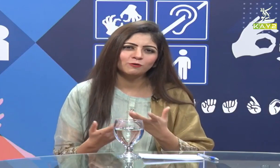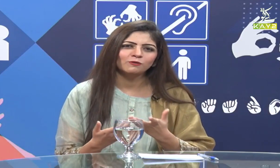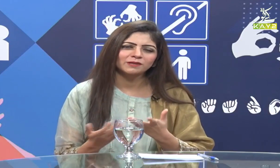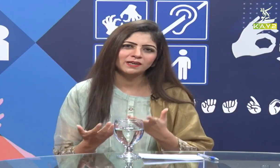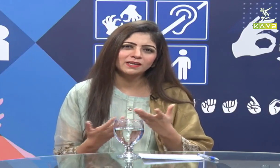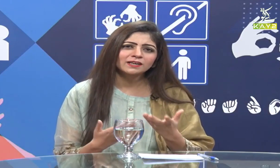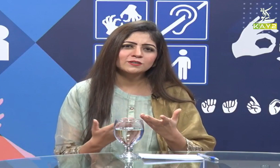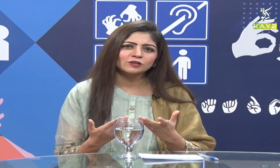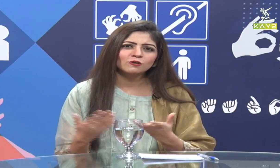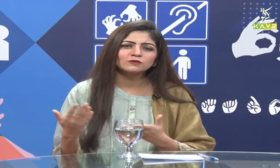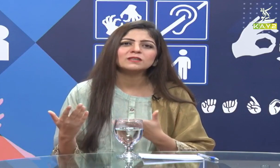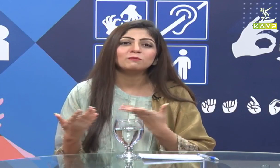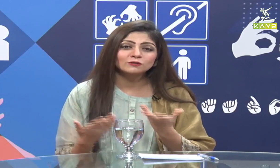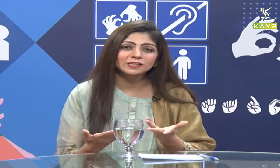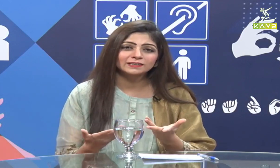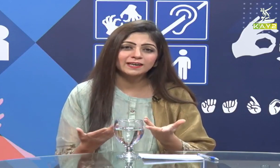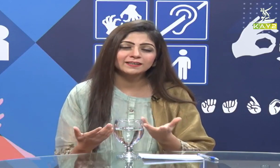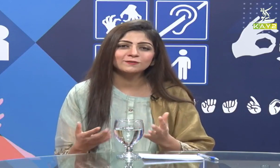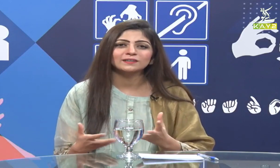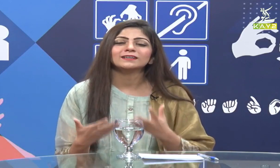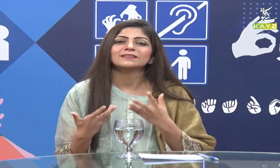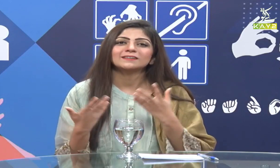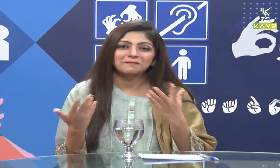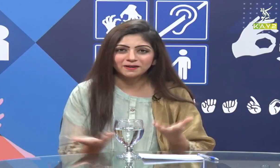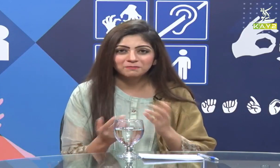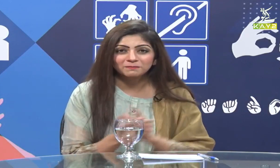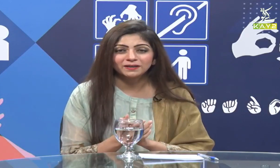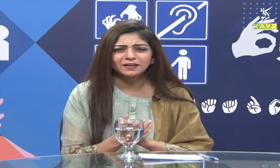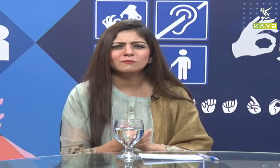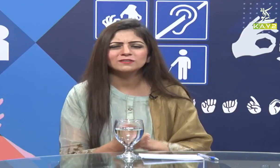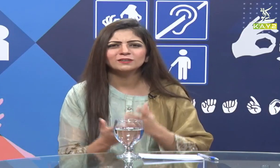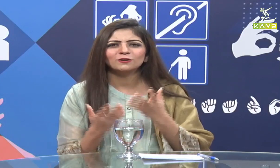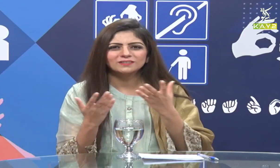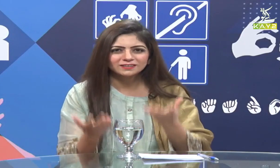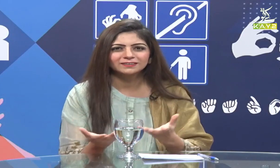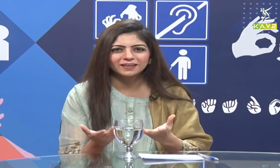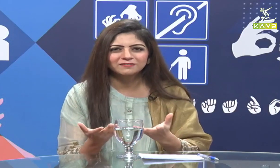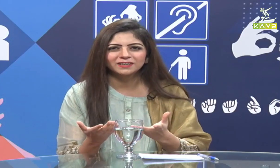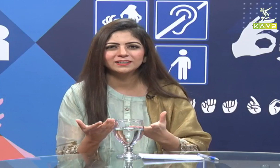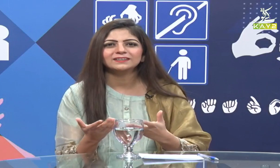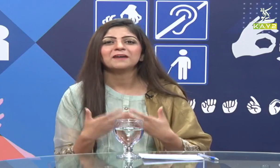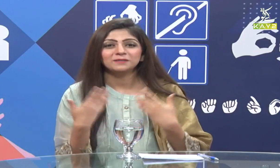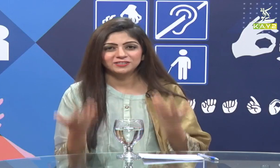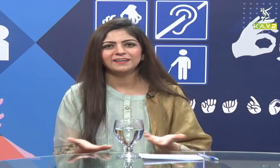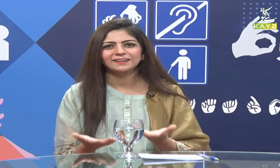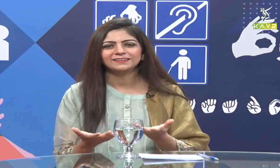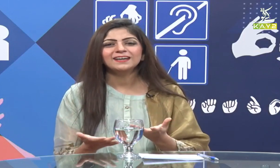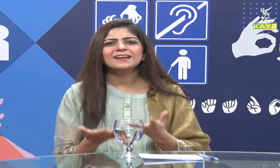हो कि भाई चलो उससे पूछ लेते हैं कि उसने किस टाइप के कपड़े पहने हैं, उसकी थोड़ी सी तारीफ़ कर दें, अप्रिशिएट कर दें,